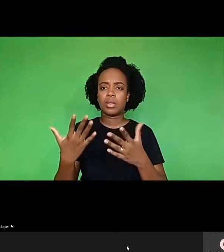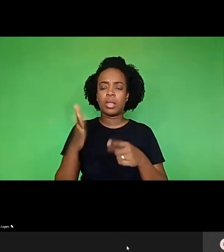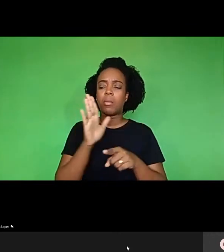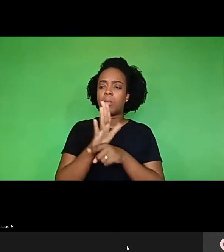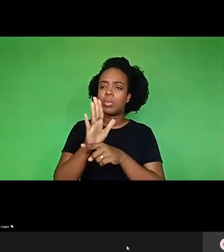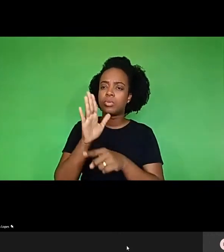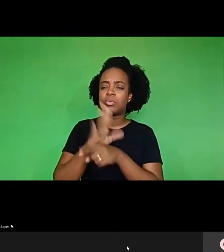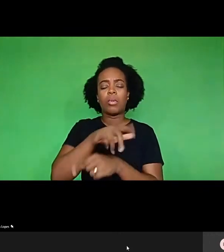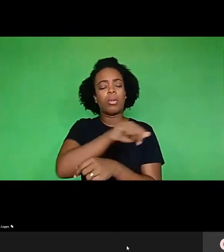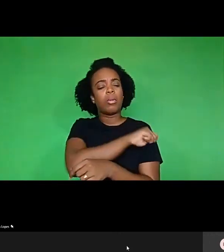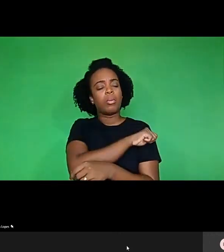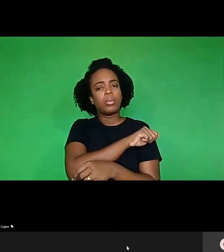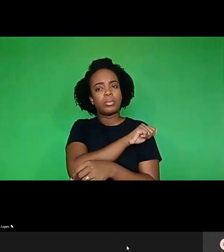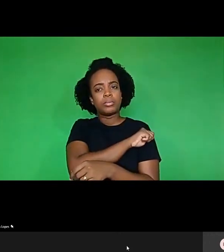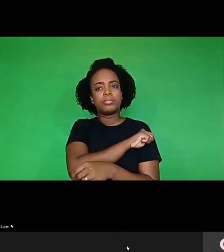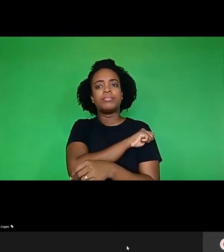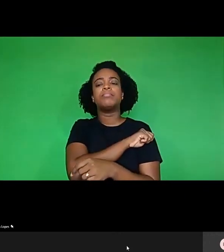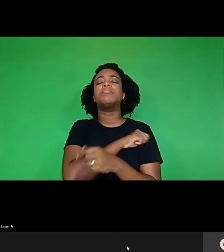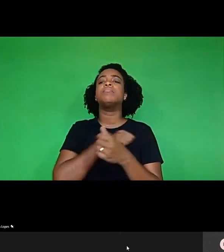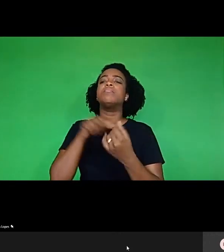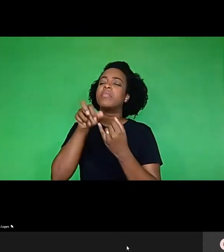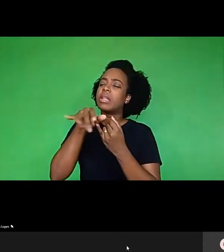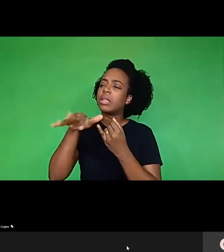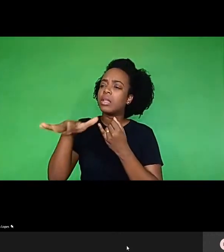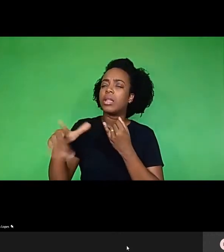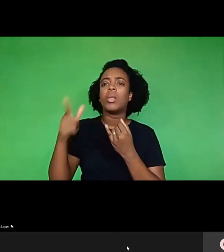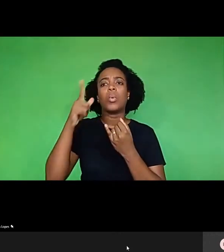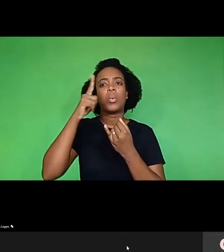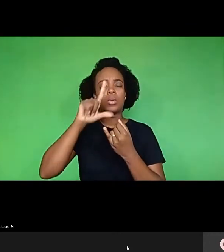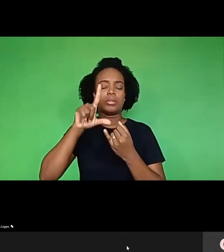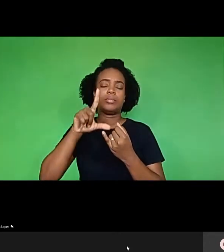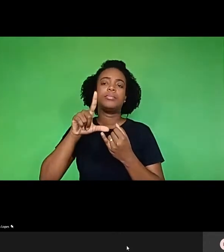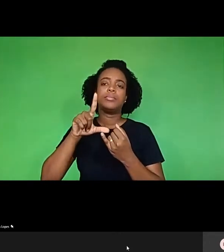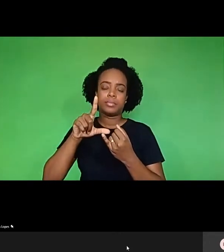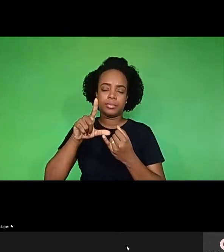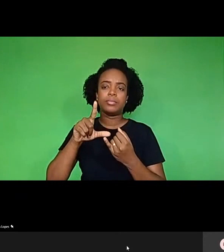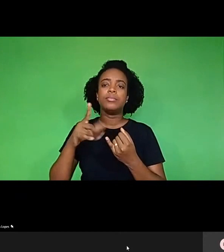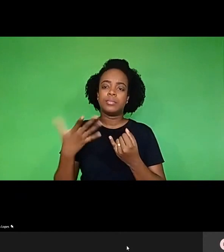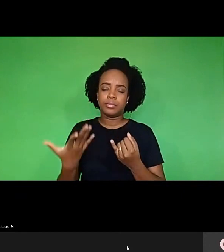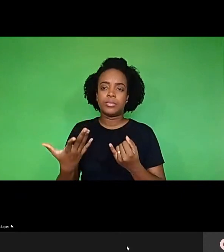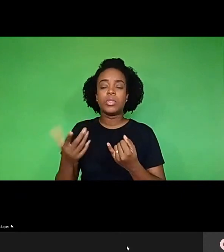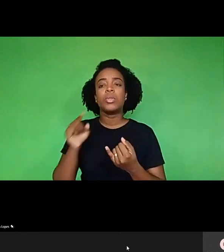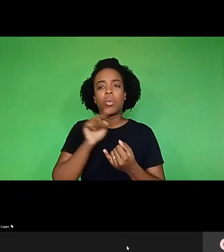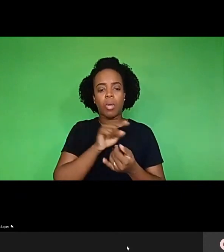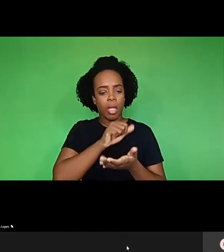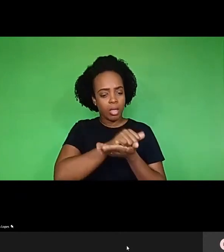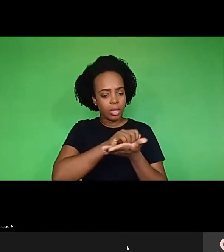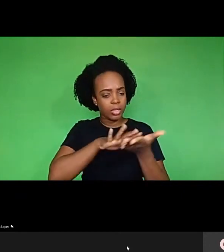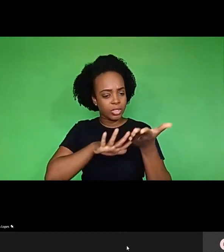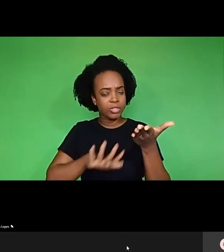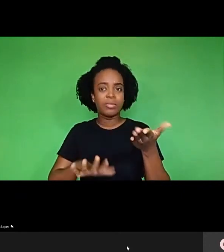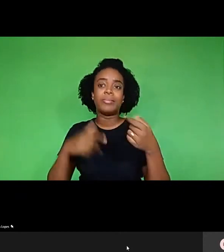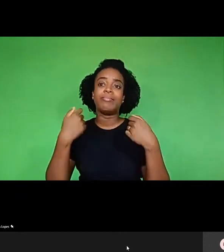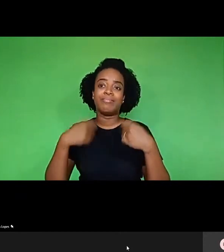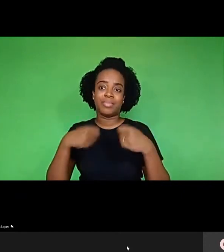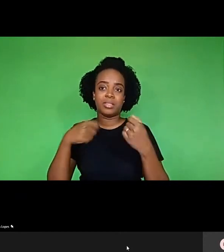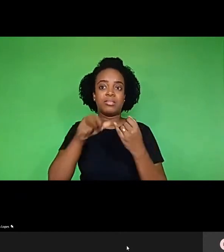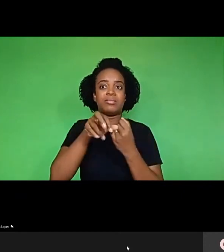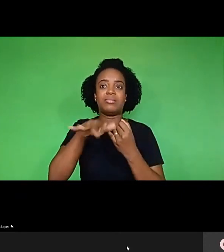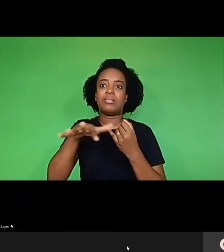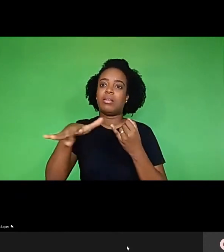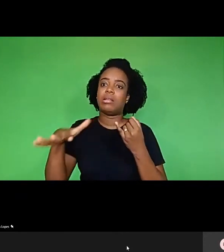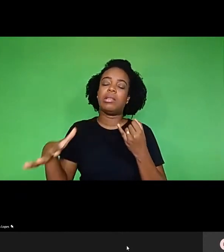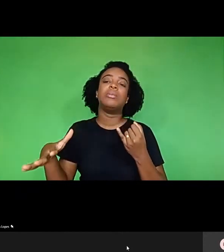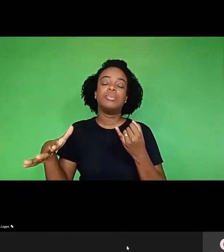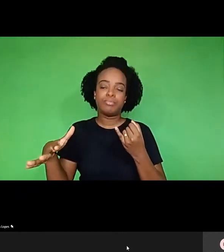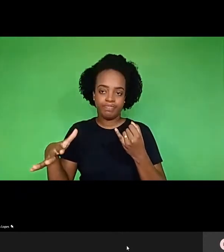telefonia móvel, a fim de satisfazer a demanda dessas atividades de conectividade que vão ser